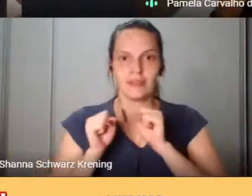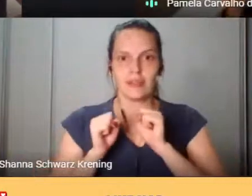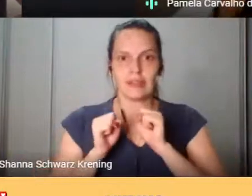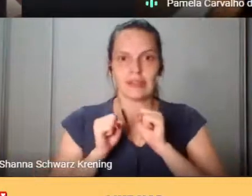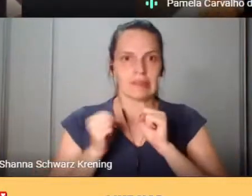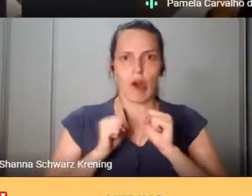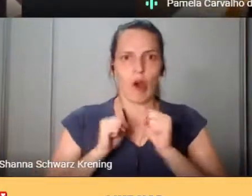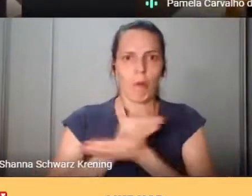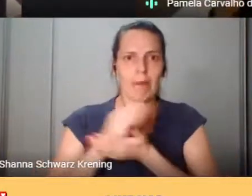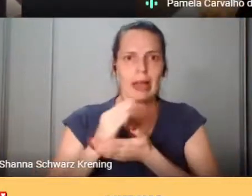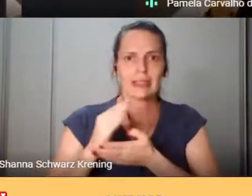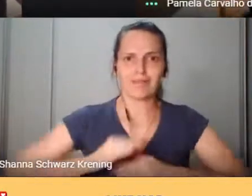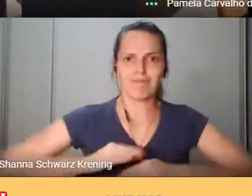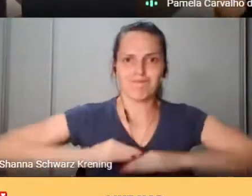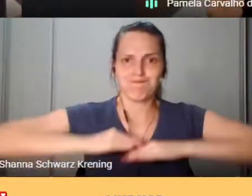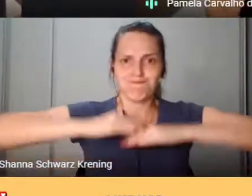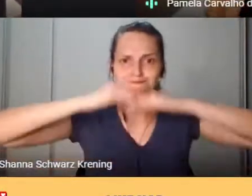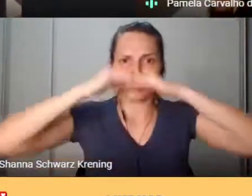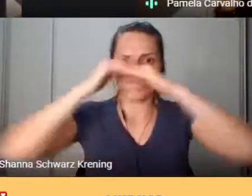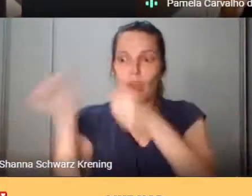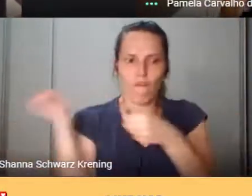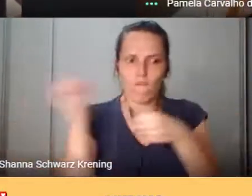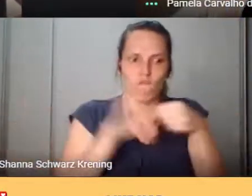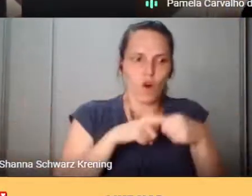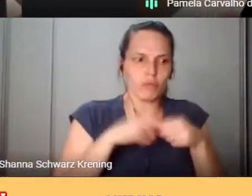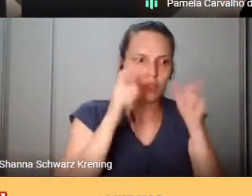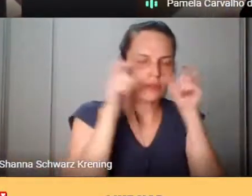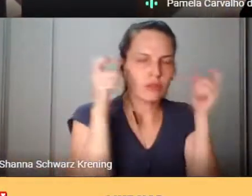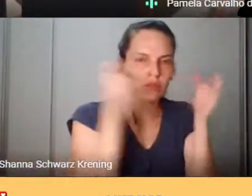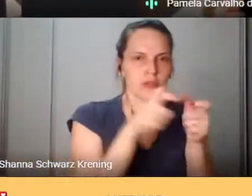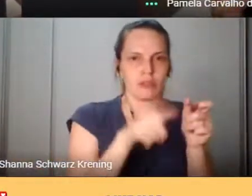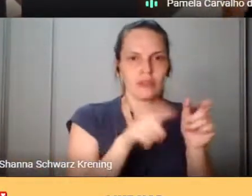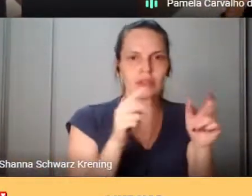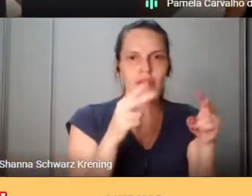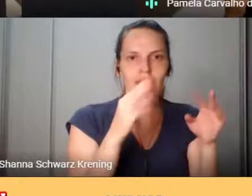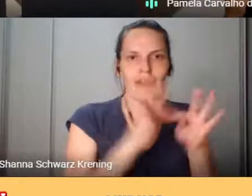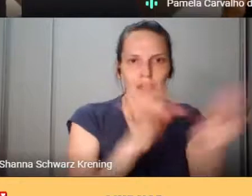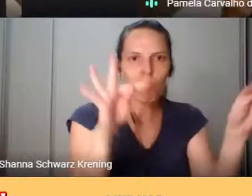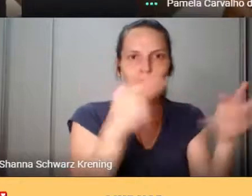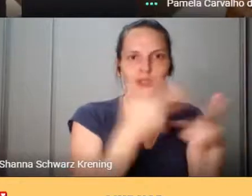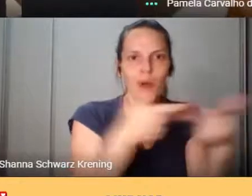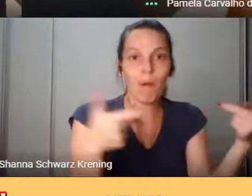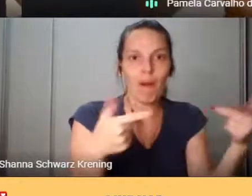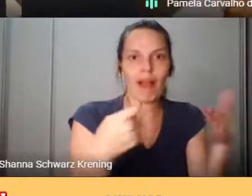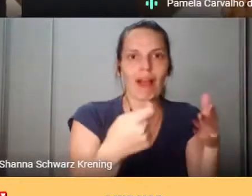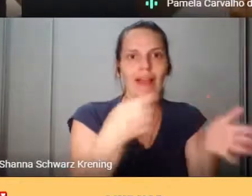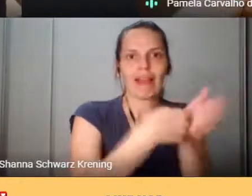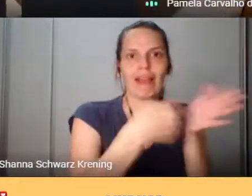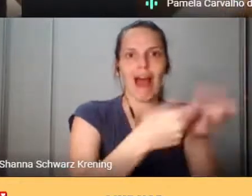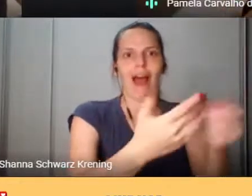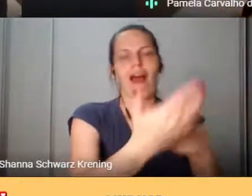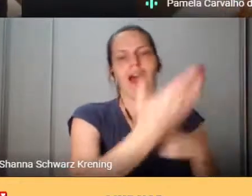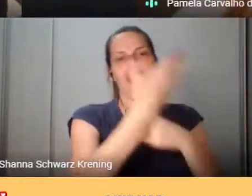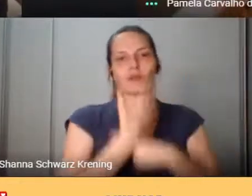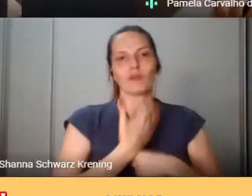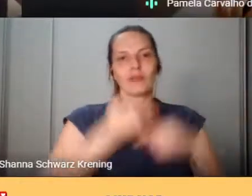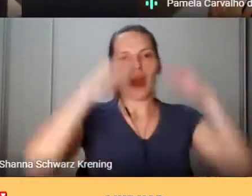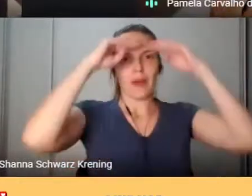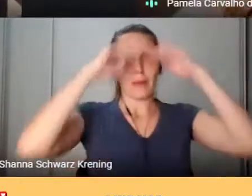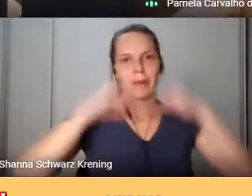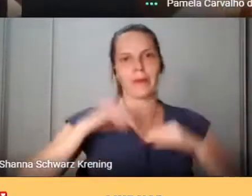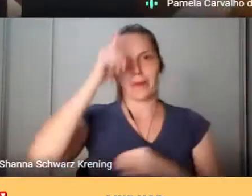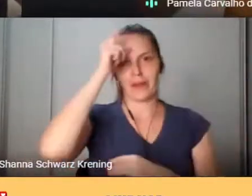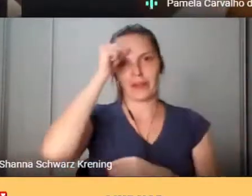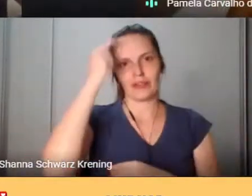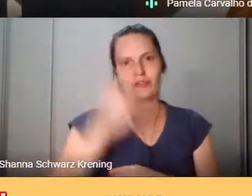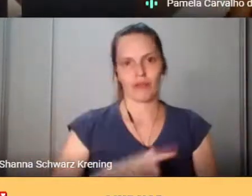Desculpa, gente, interromper que eu também tô... Tudo bem, não tem problema. A tecnologia, né? Eu, às vezes, para mim, o sensorial é